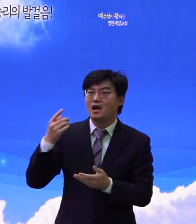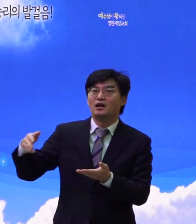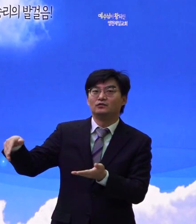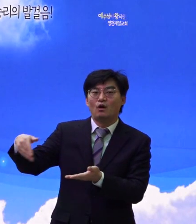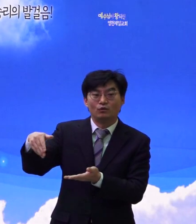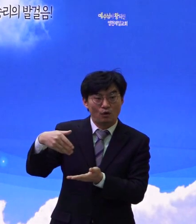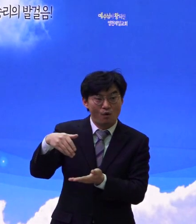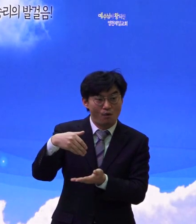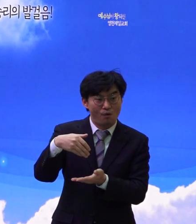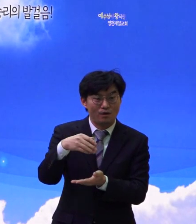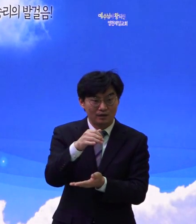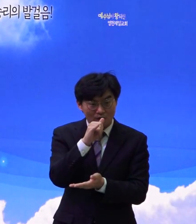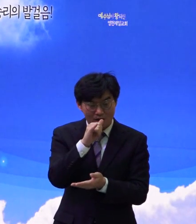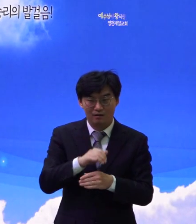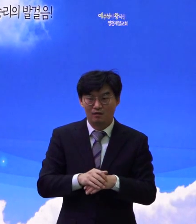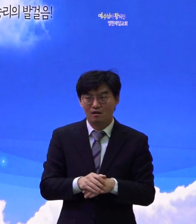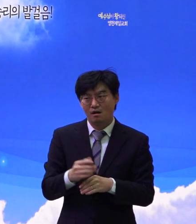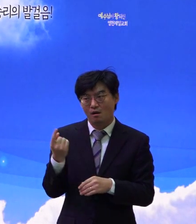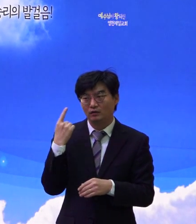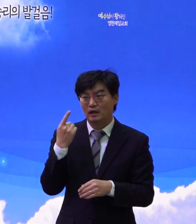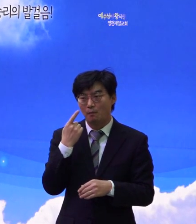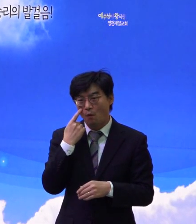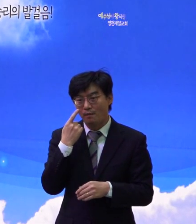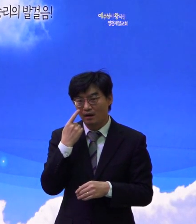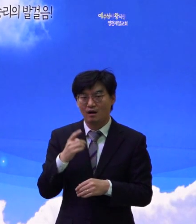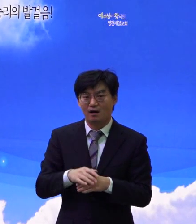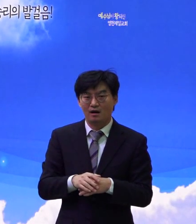것 같았는데 오히려 더 많은 분들이 오셔서